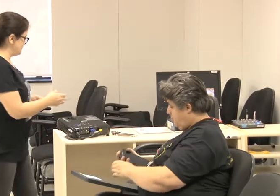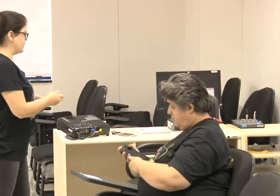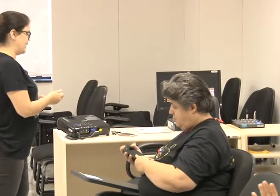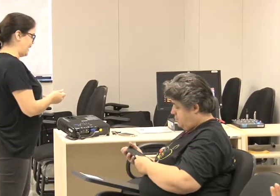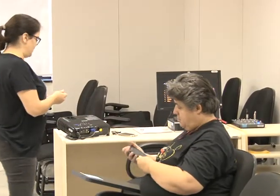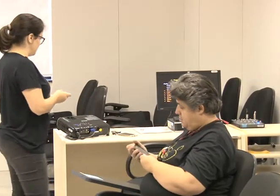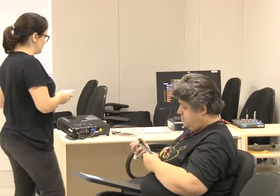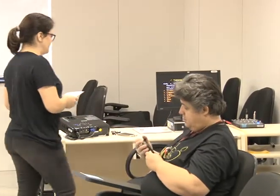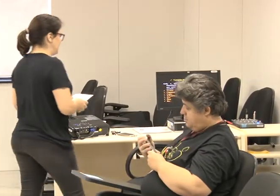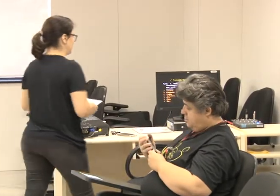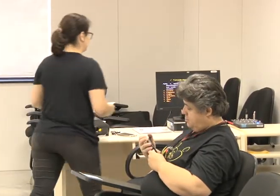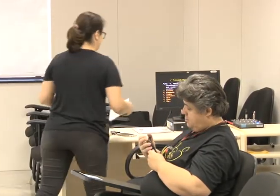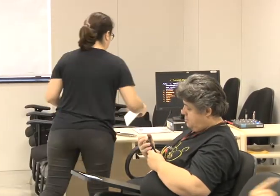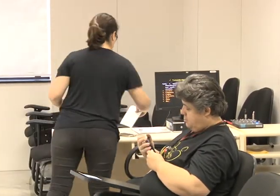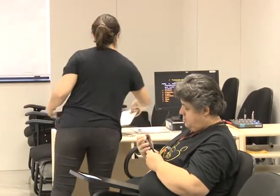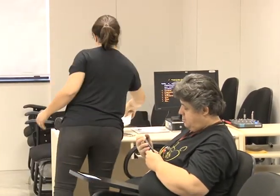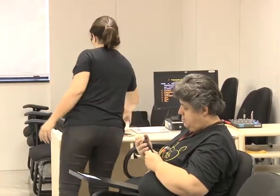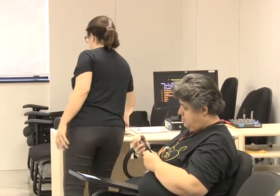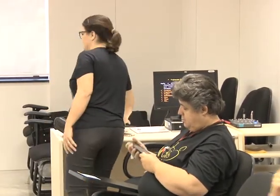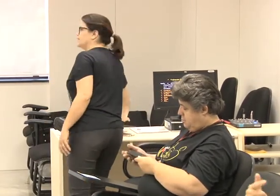É a criatividade.